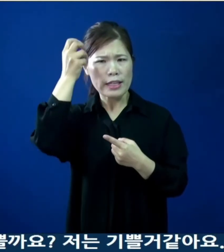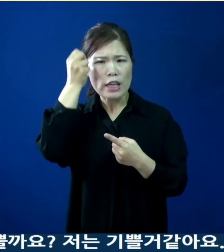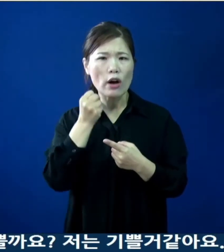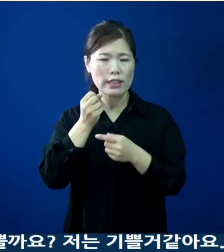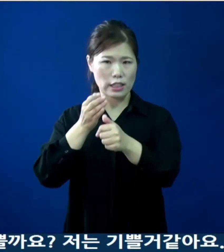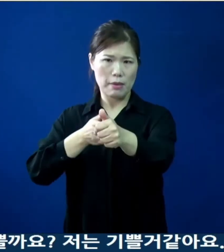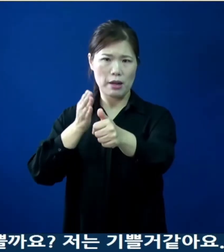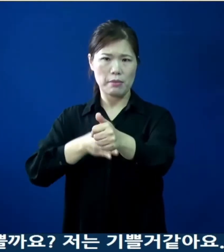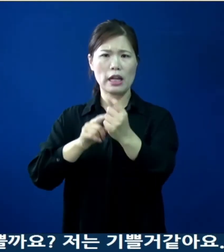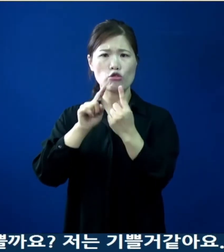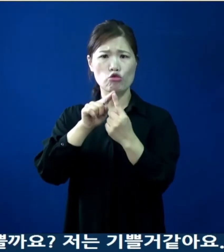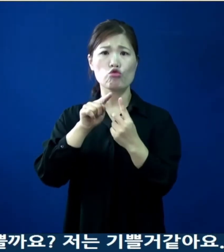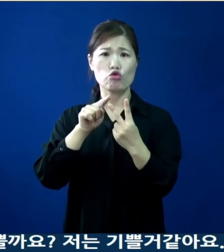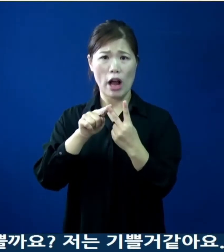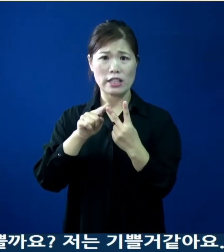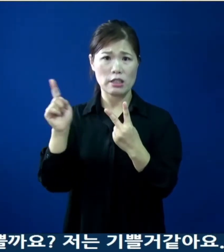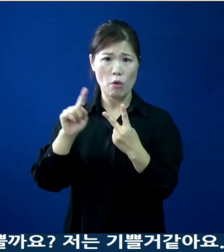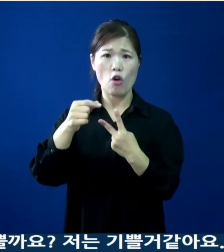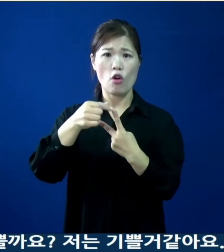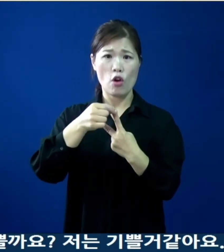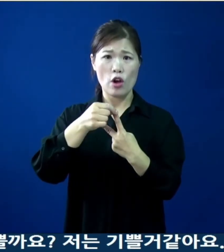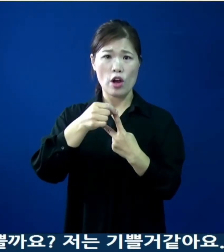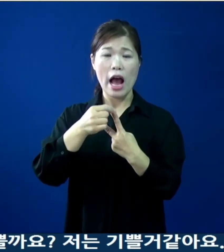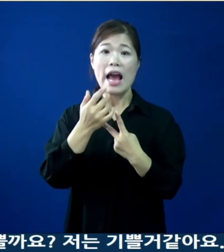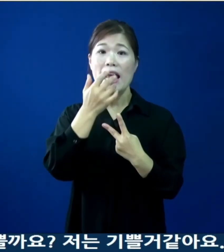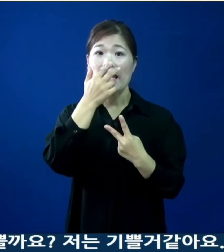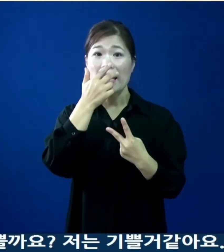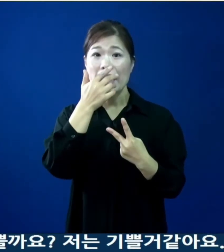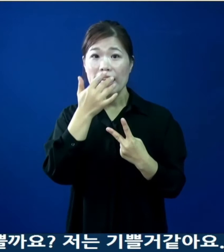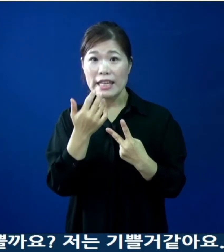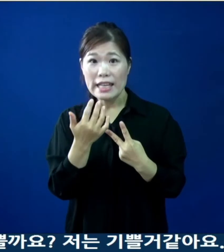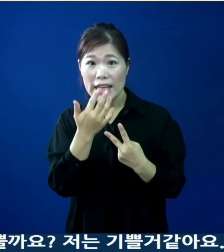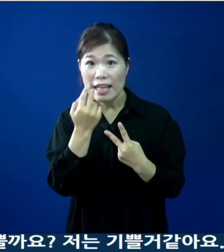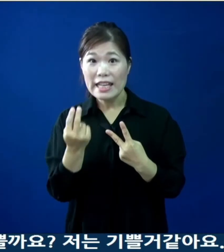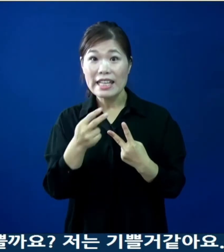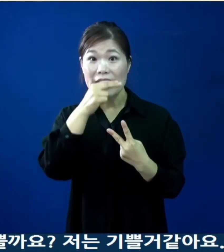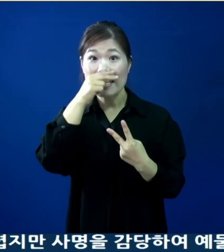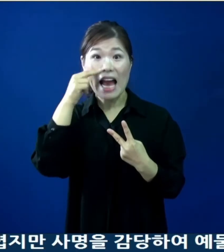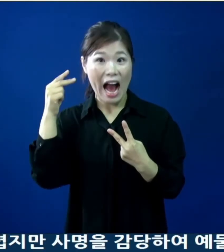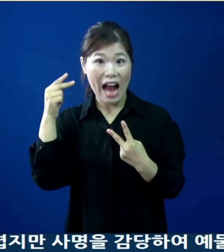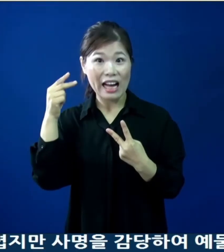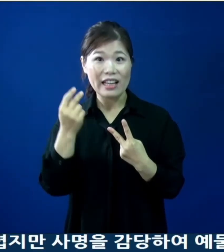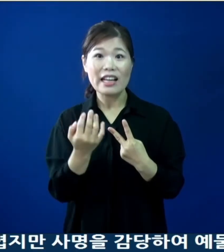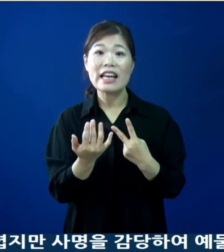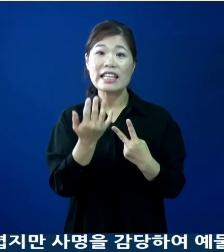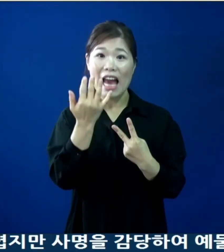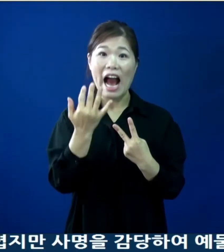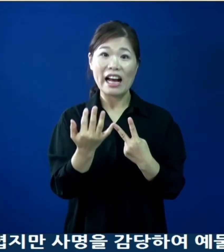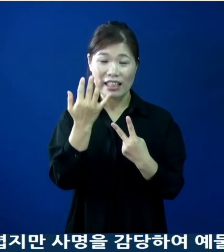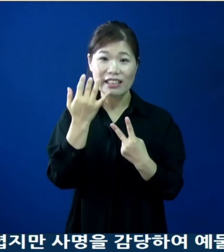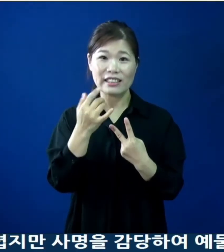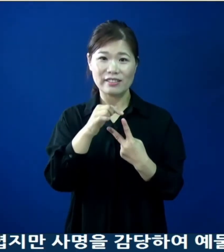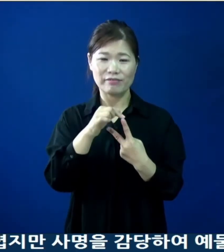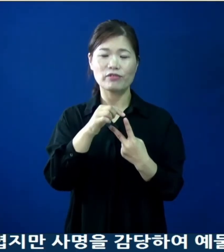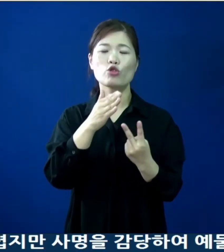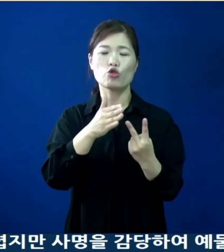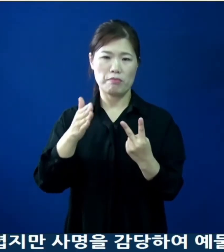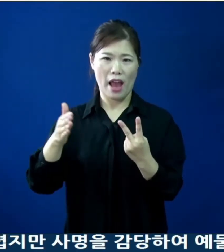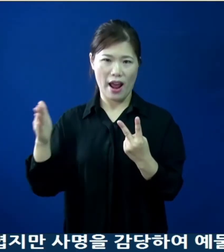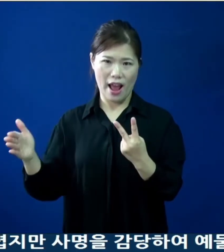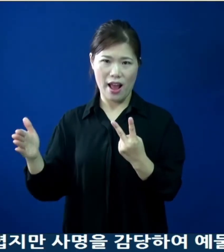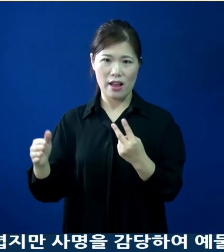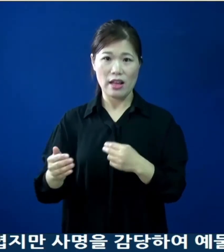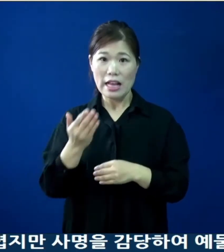첫째는 향을 준비하라고 합니다. 성막 그림 한번 다시 볼까요? 성막 2번째 그림. 이